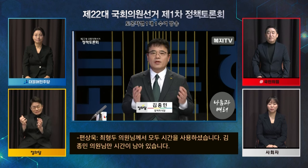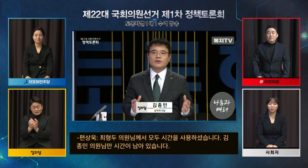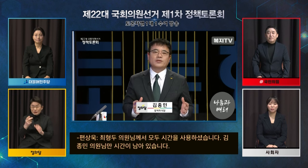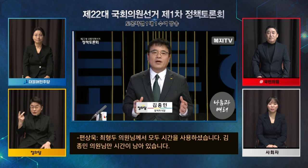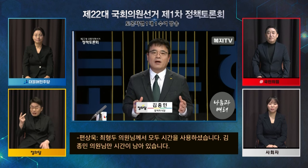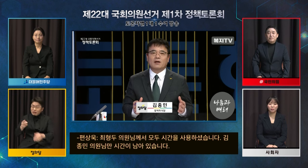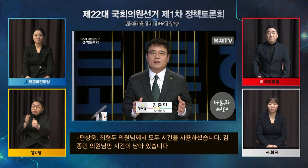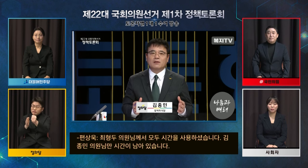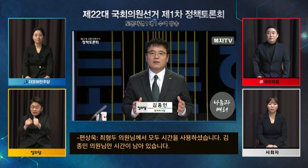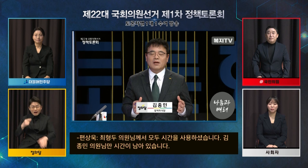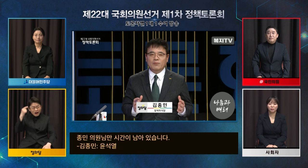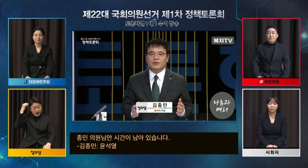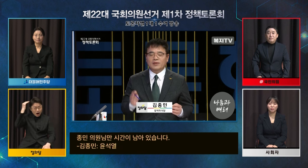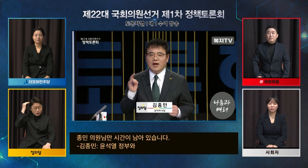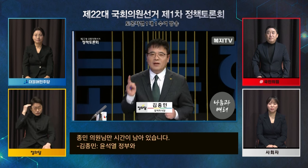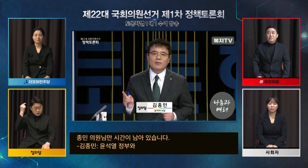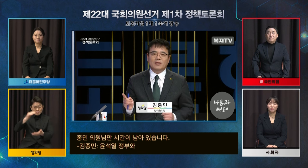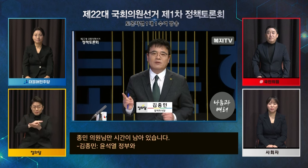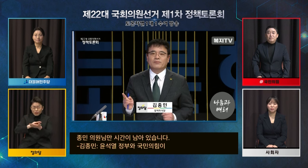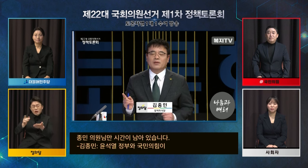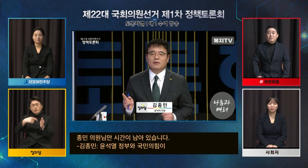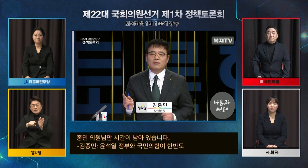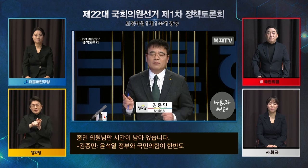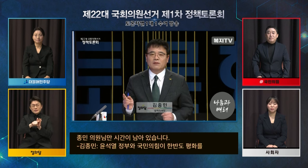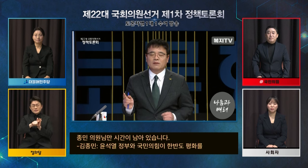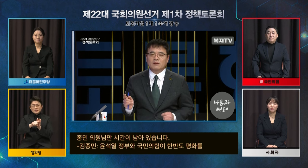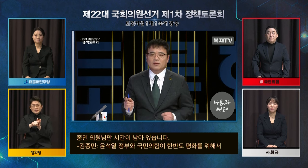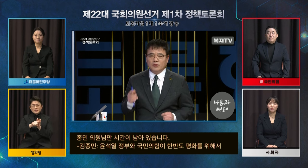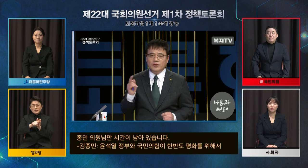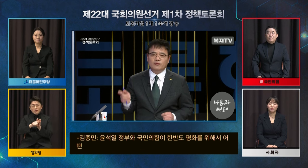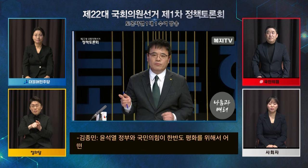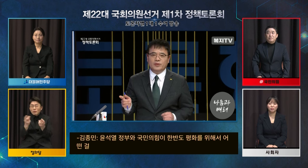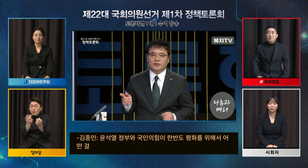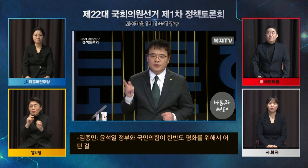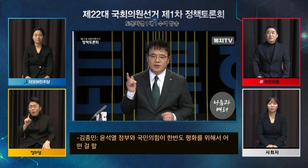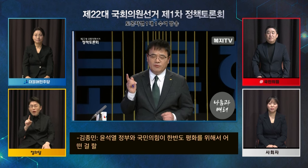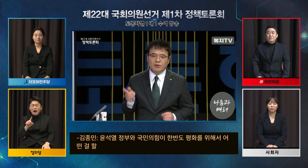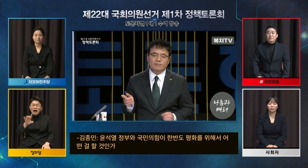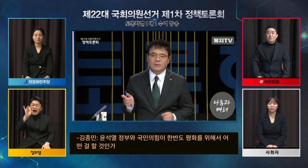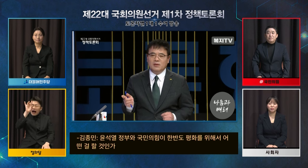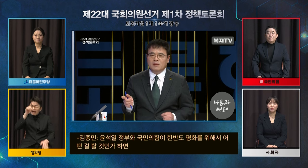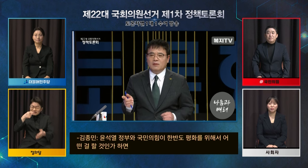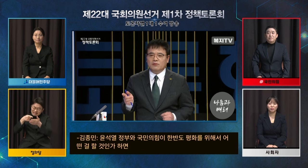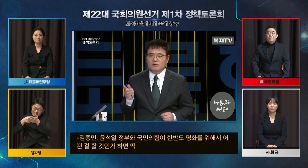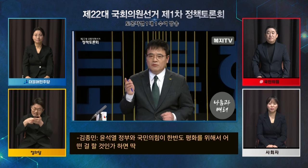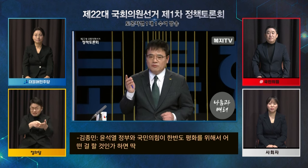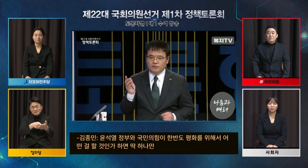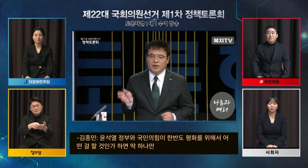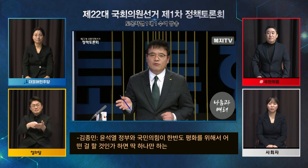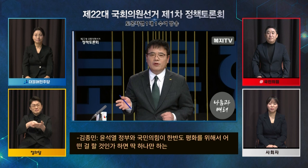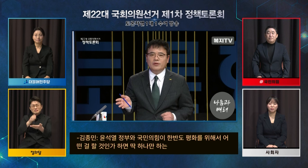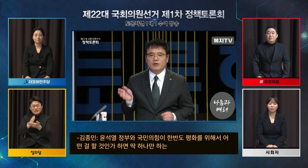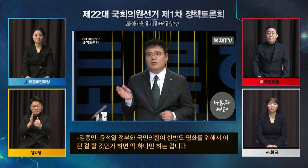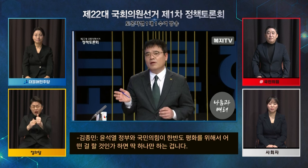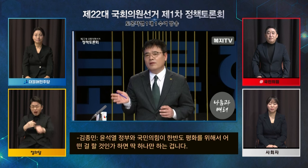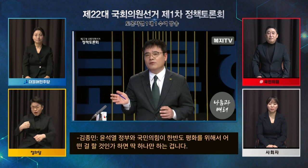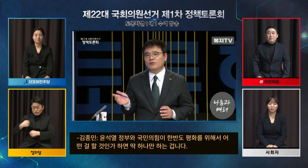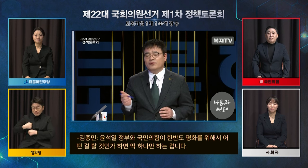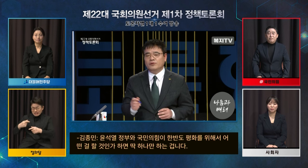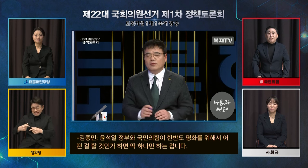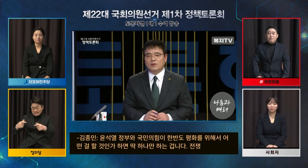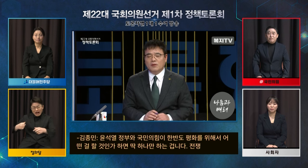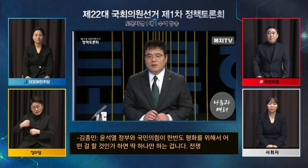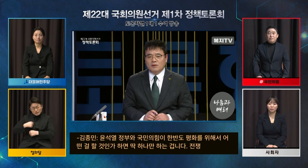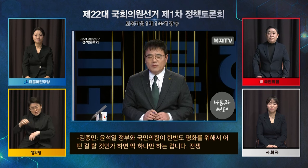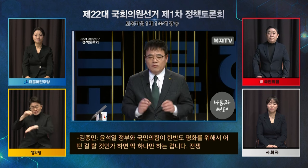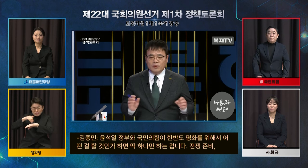어떤 걸 할 것인가 하면 딱 하나만 하는 겁니다. 전쟁 준비, 전쟁 위협, 또 군사훈련 이런 걸 한다는